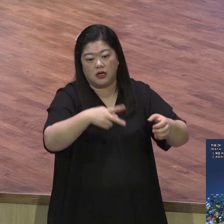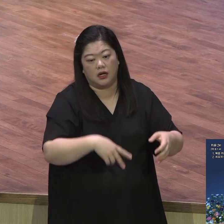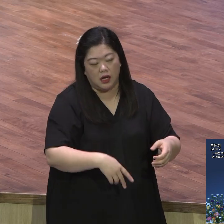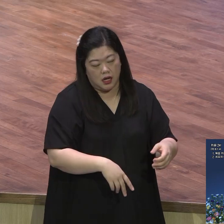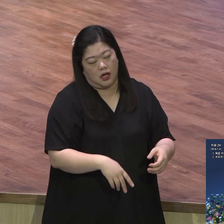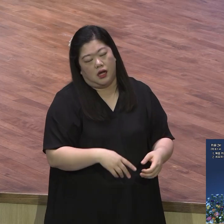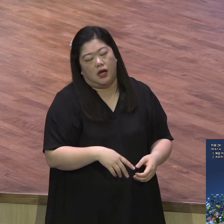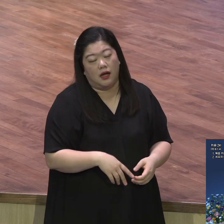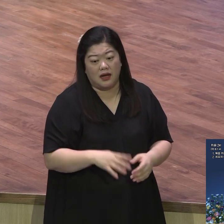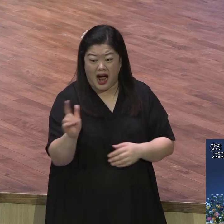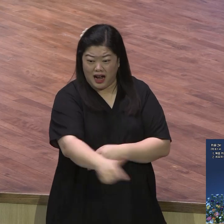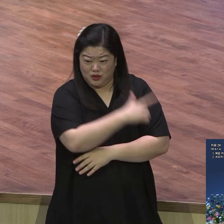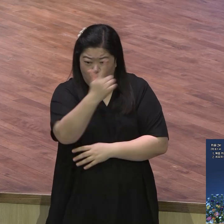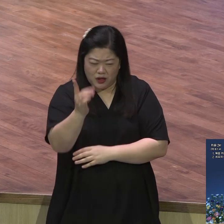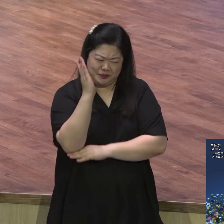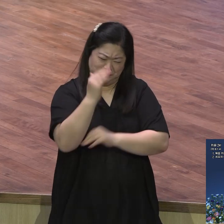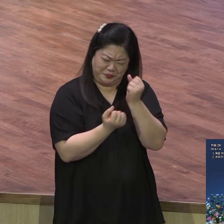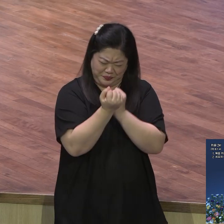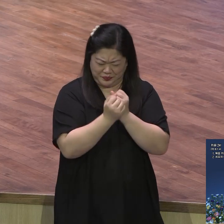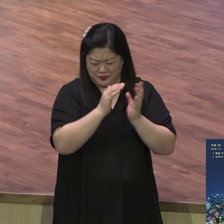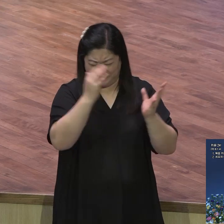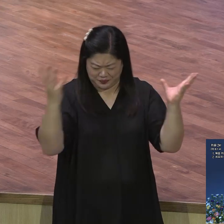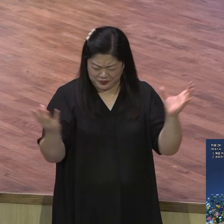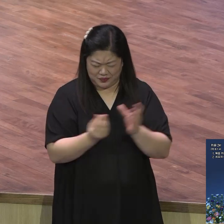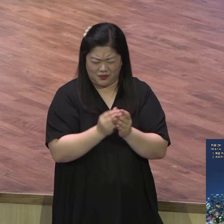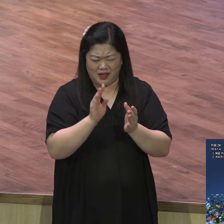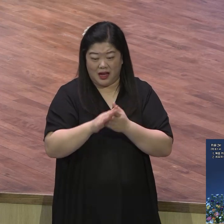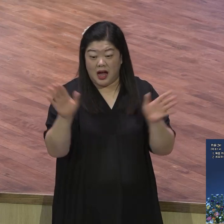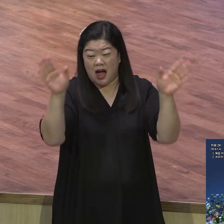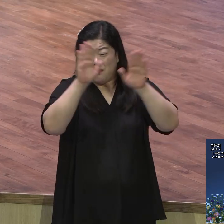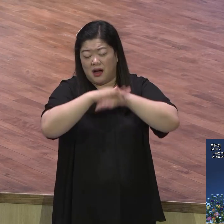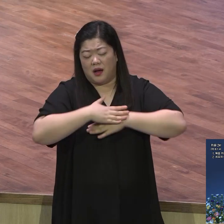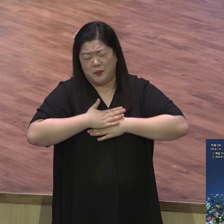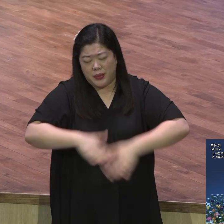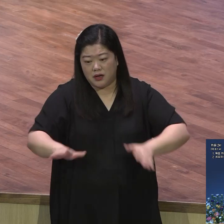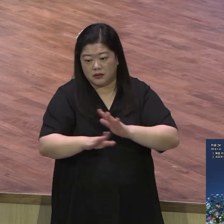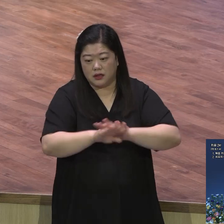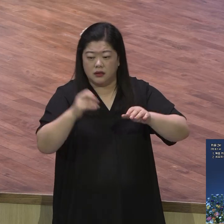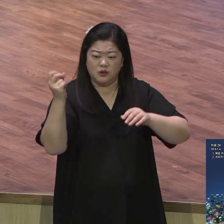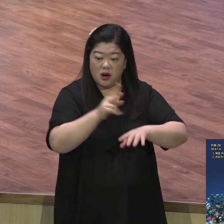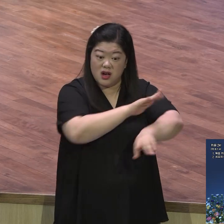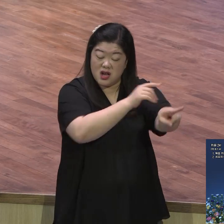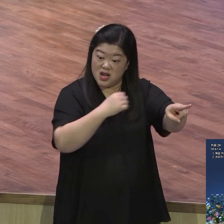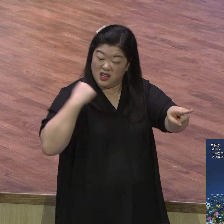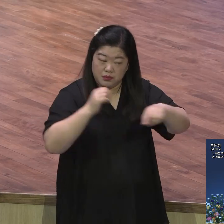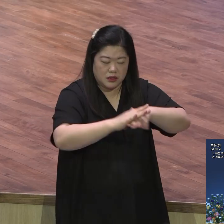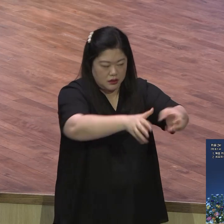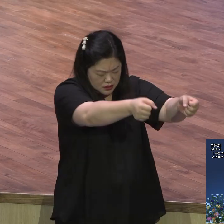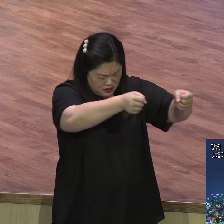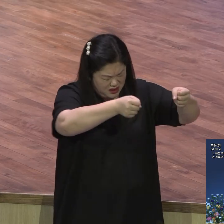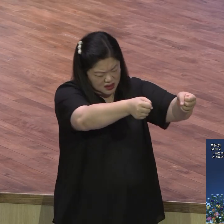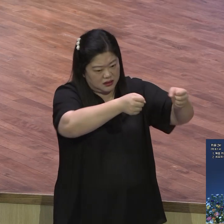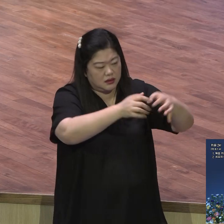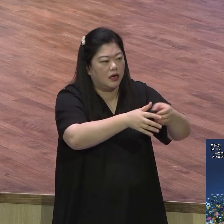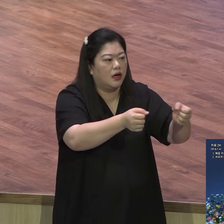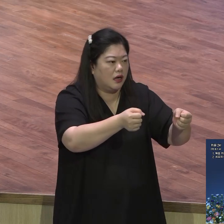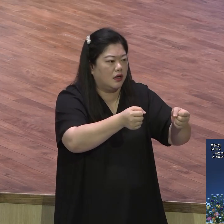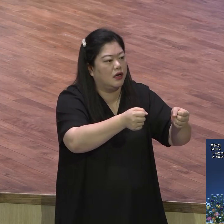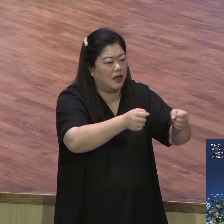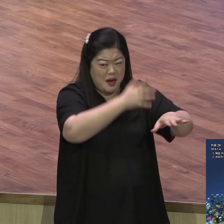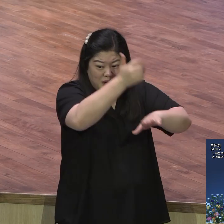종일 사역하고 와가지고 이 목사님이 지금 다니는 목사님이 막 귀신 쫓아 이러고 있는데 옆에 앉아가지고 나가라 나가라 이러고